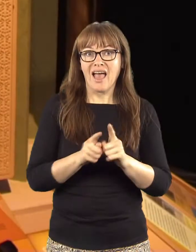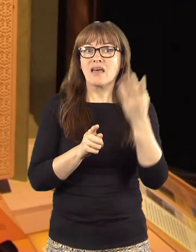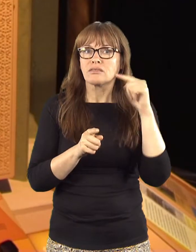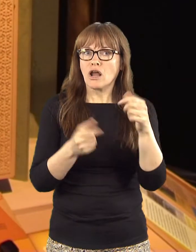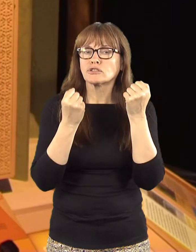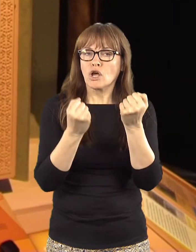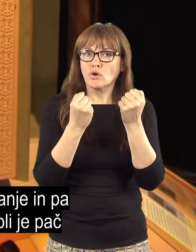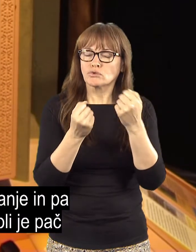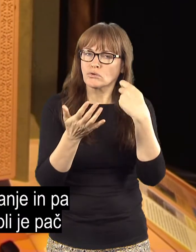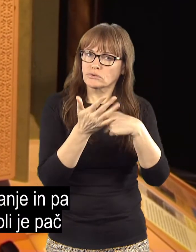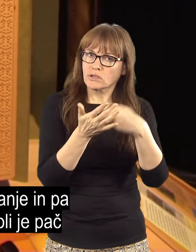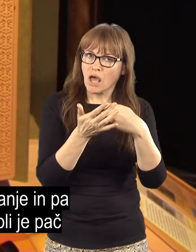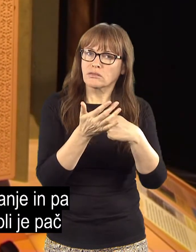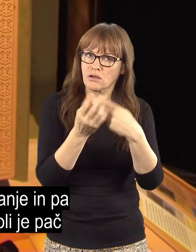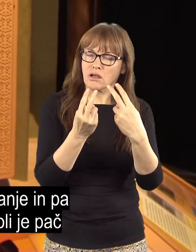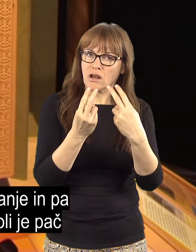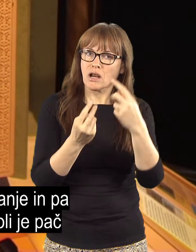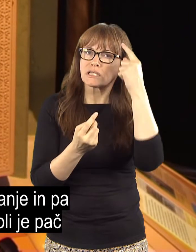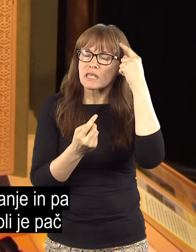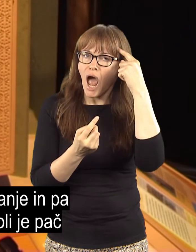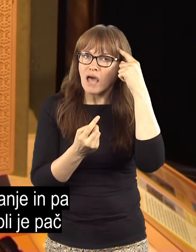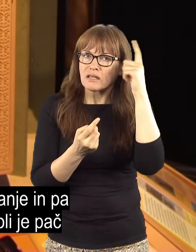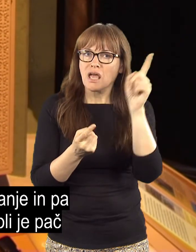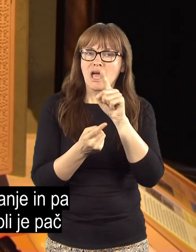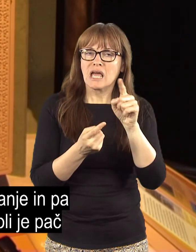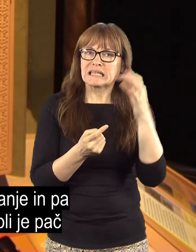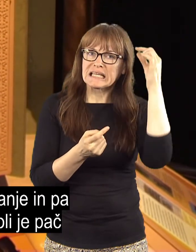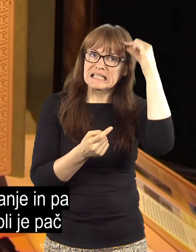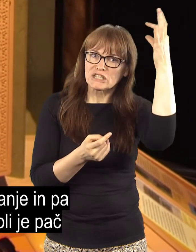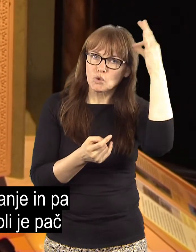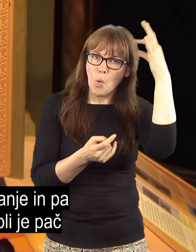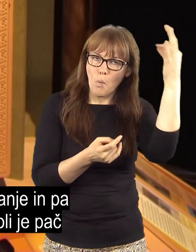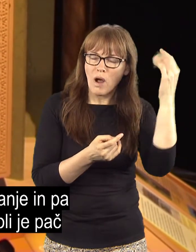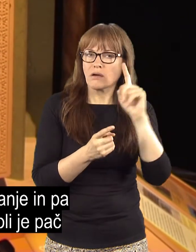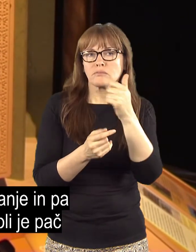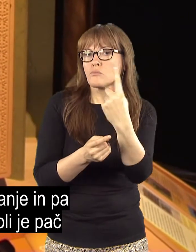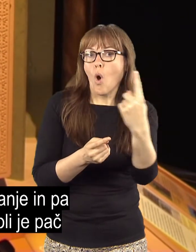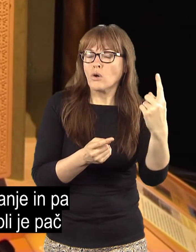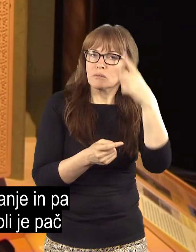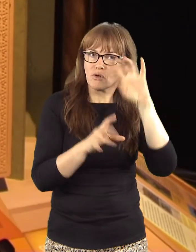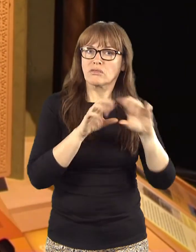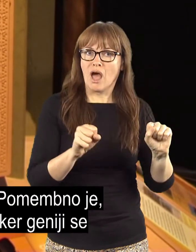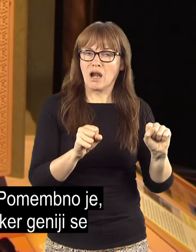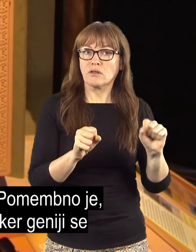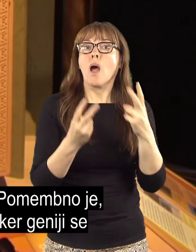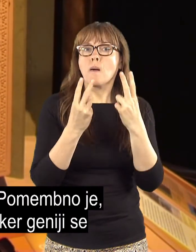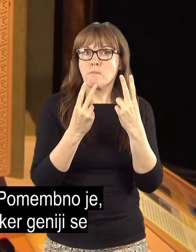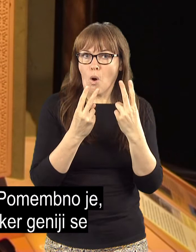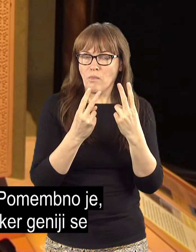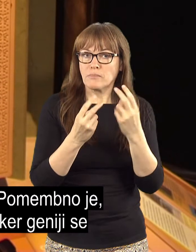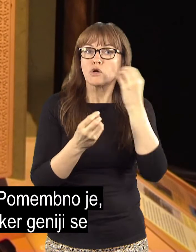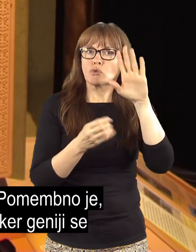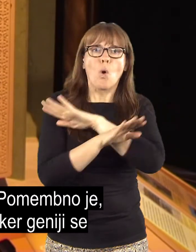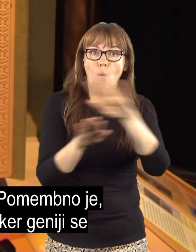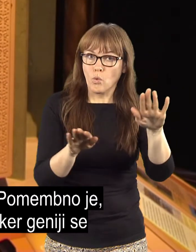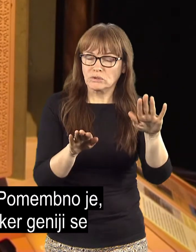Takrat so pa zelo cenili pač znanje in pa seveda izume ali pa karkoli pač posamezni človek naredil. Je pa pomembno je, da so se